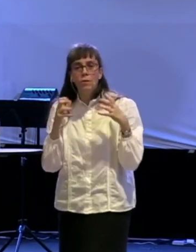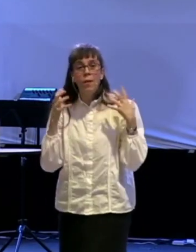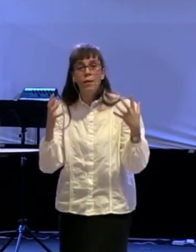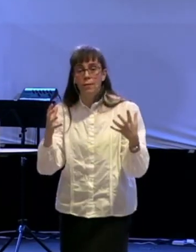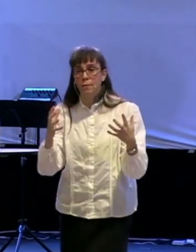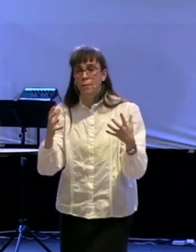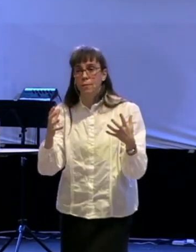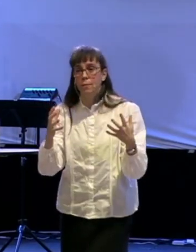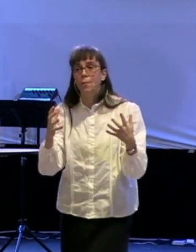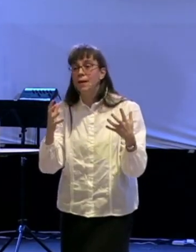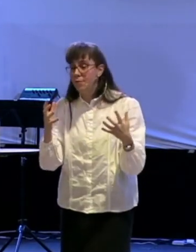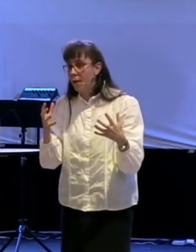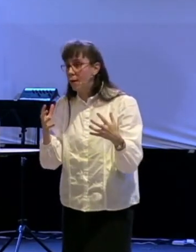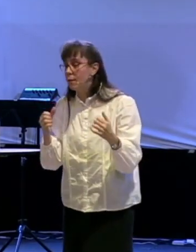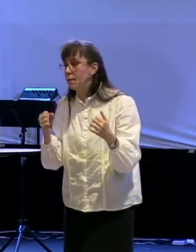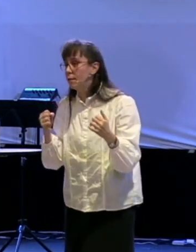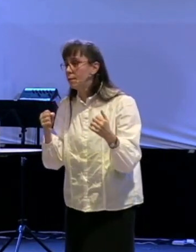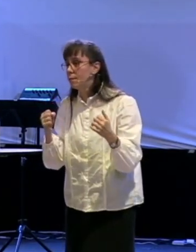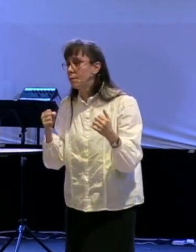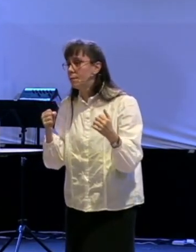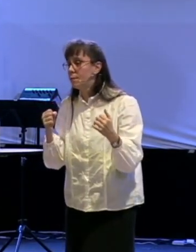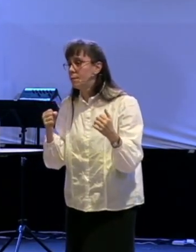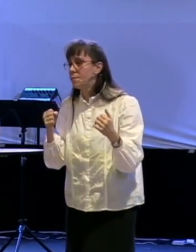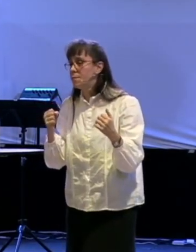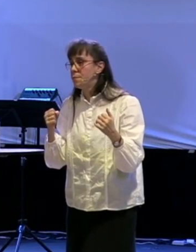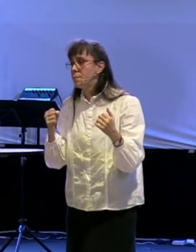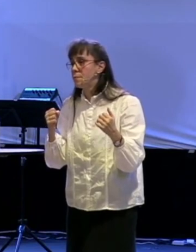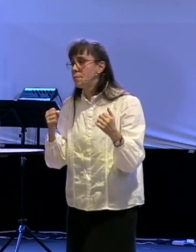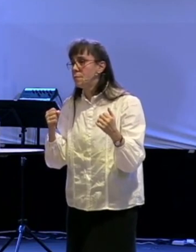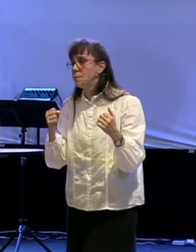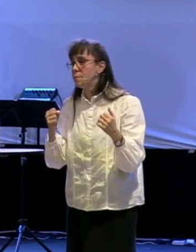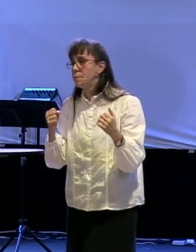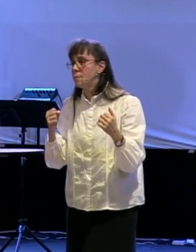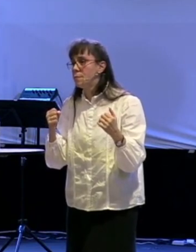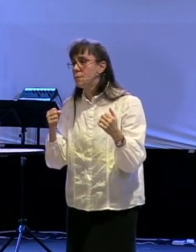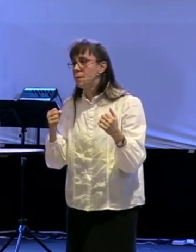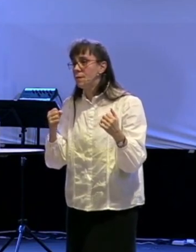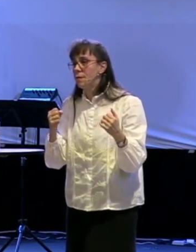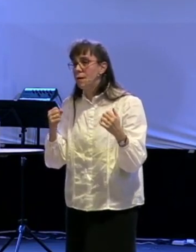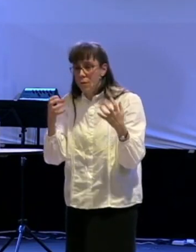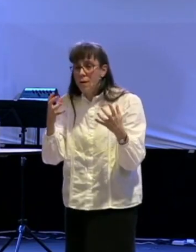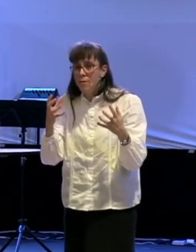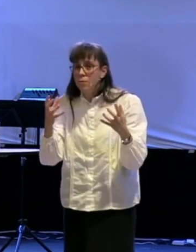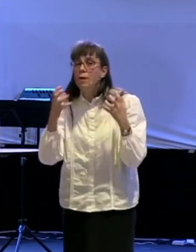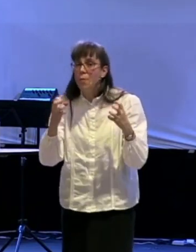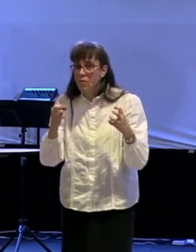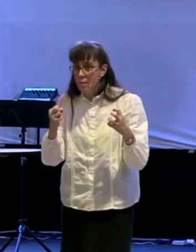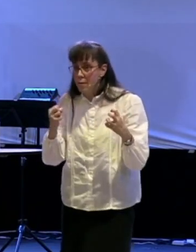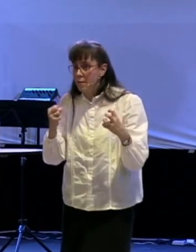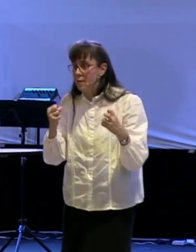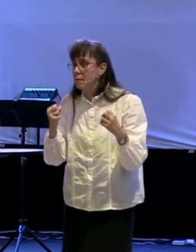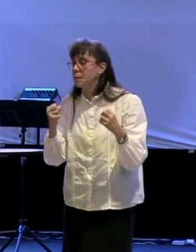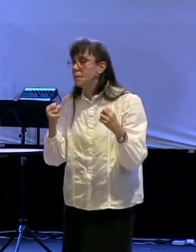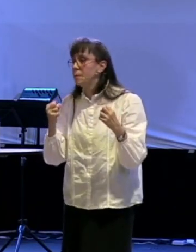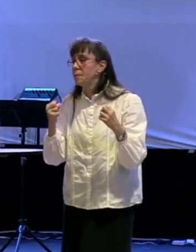thought he was abandoned. Par son Père. By his Father. Exactement ce qui peut arriver parfois, ce qui peut nous arriver. And sometimes this could happen to